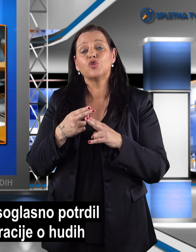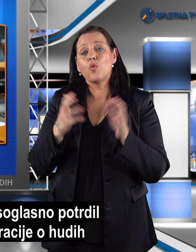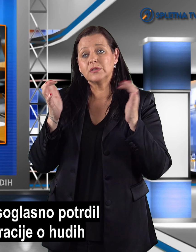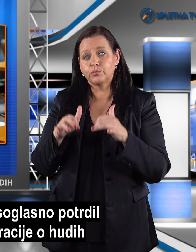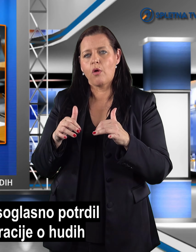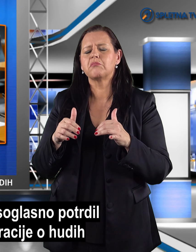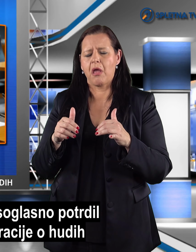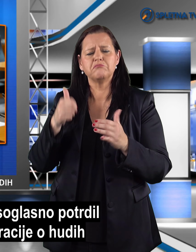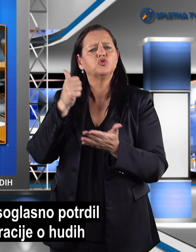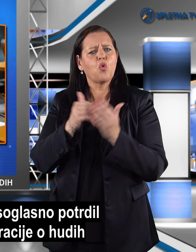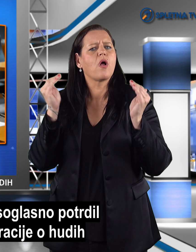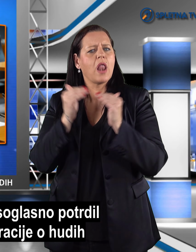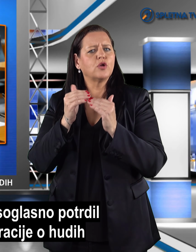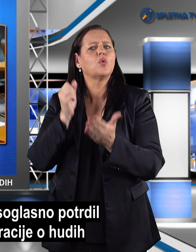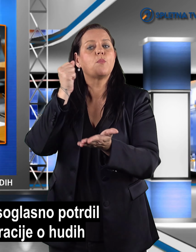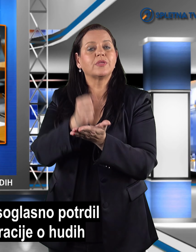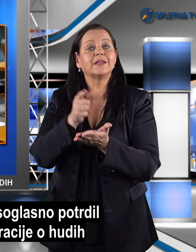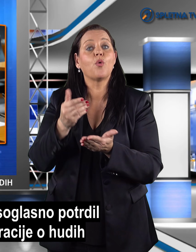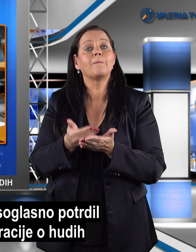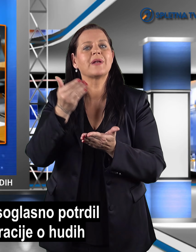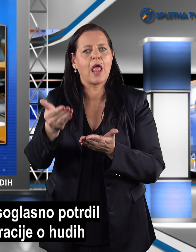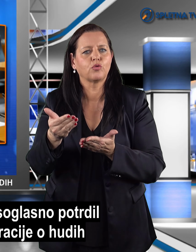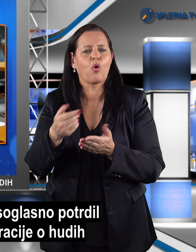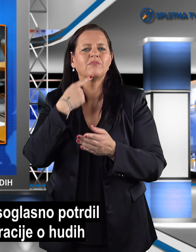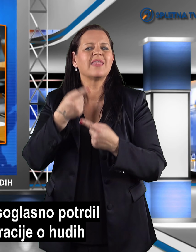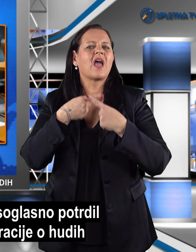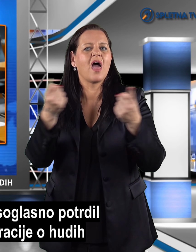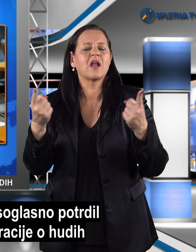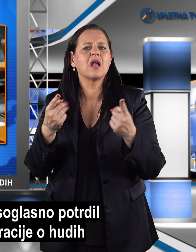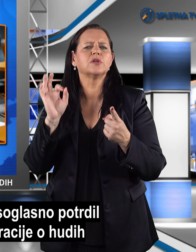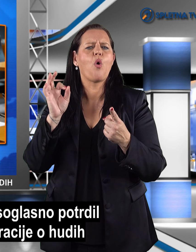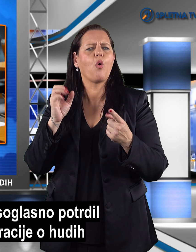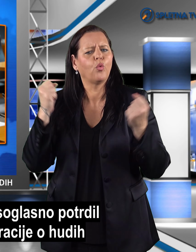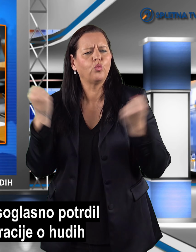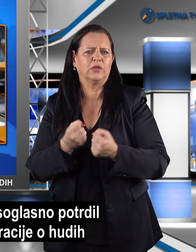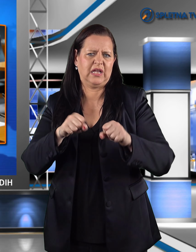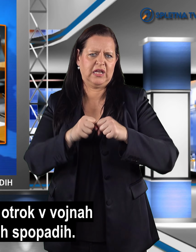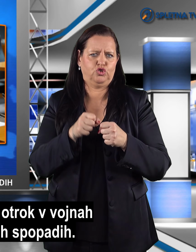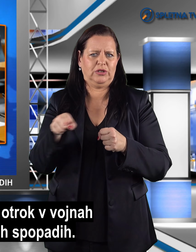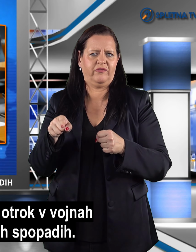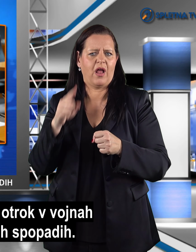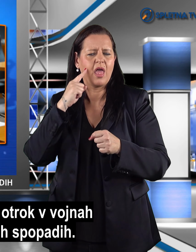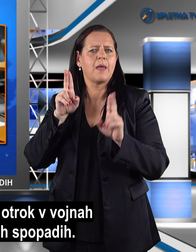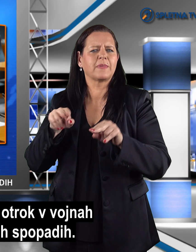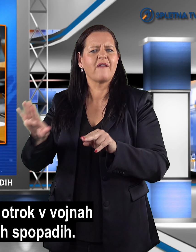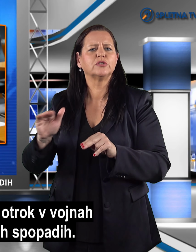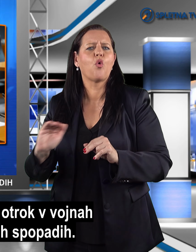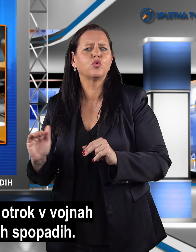Državni zbor je soglasno potrdil predlog deklaracije o hudih kršitvah pravic otrok v vojnah in oboroženih spopadih.